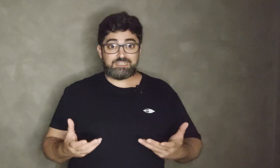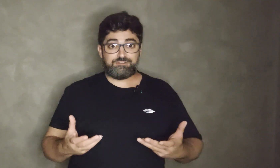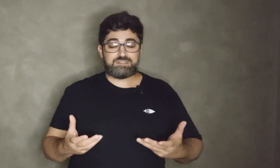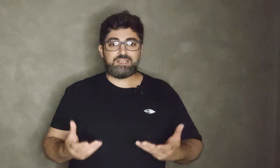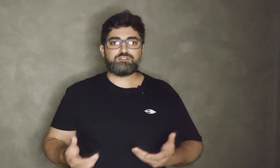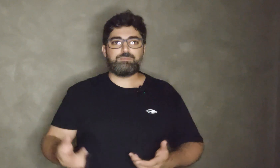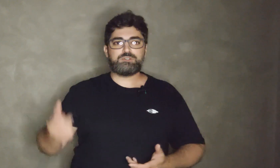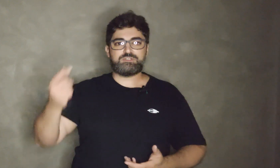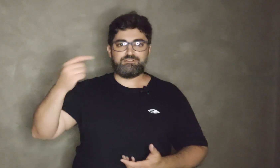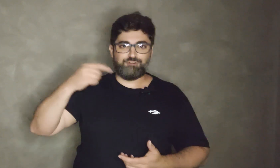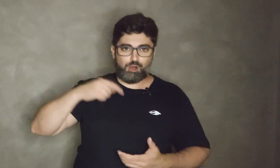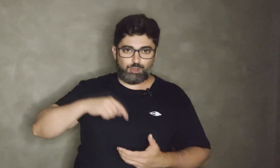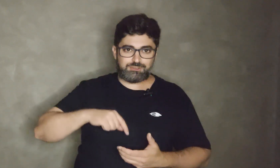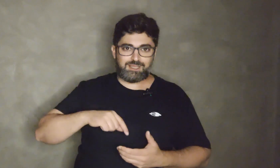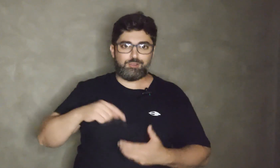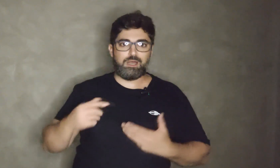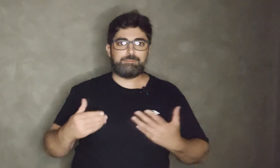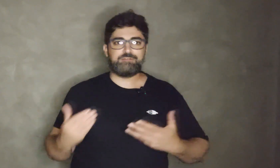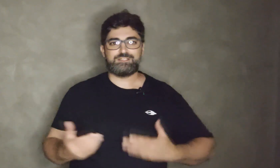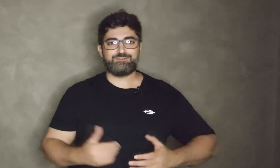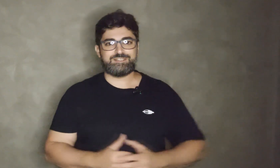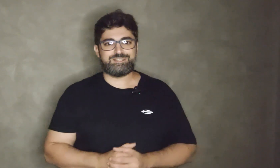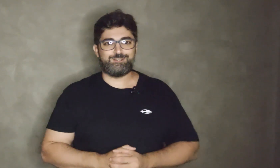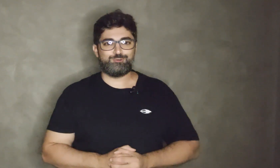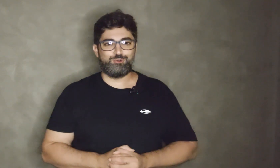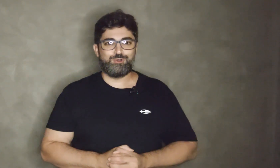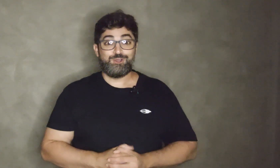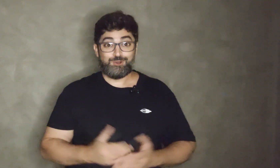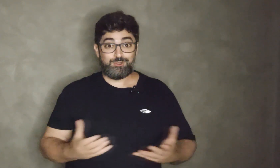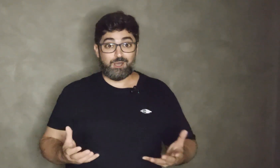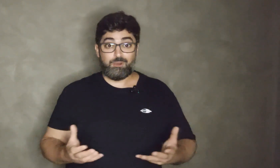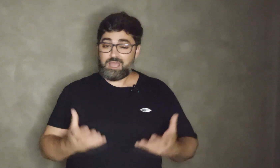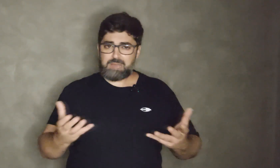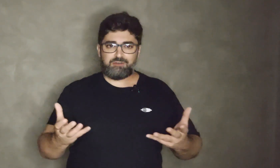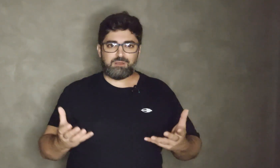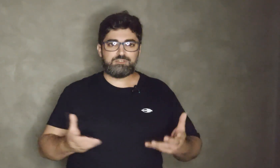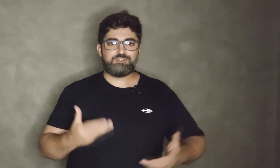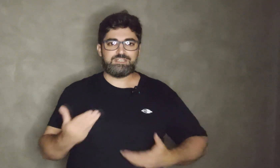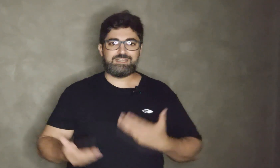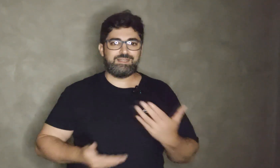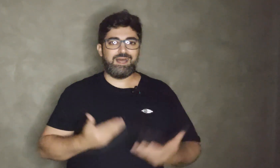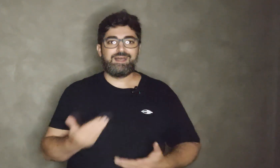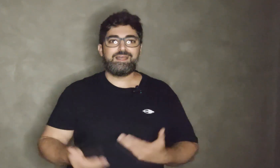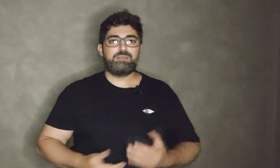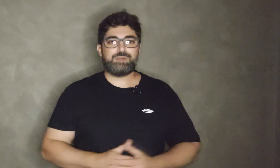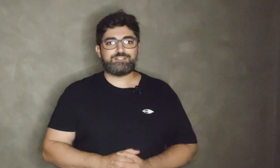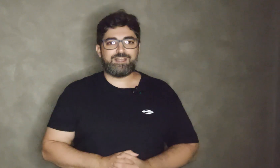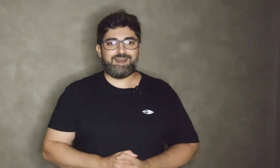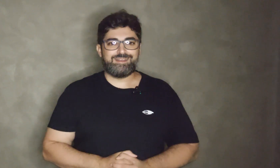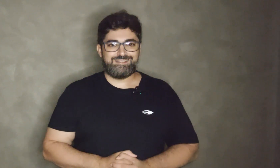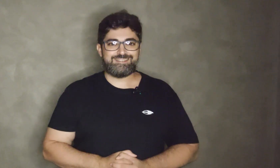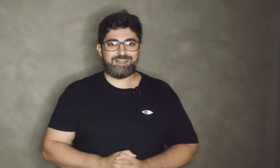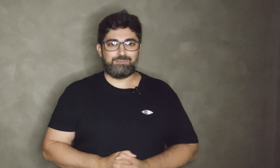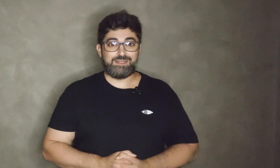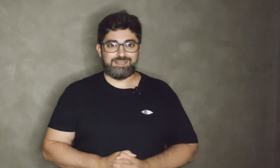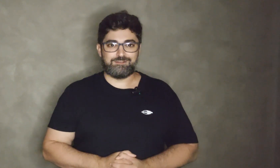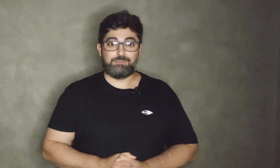Tenta fazer isso, depois você volta e olha para ver se você acertou ou não. É uma forma de você treinar e praticar e estar aprendendo, tá